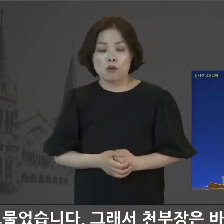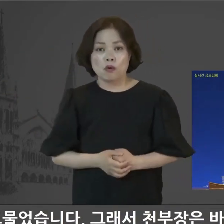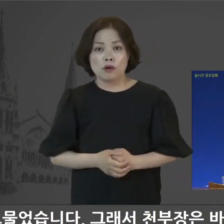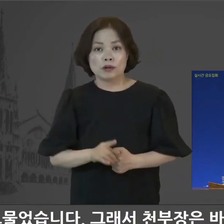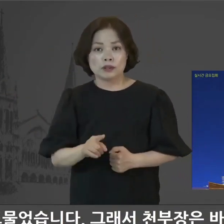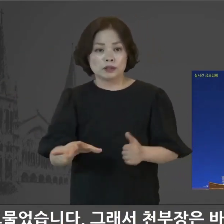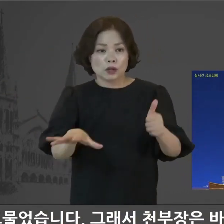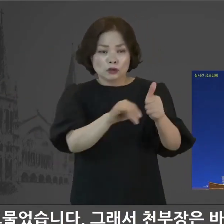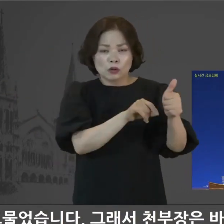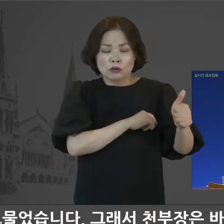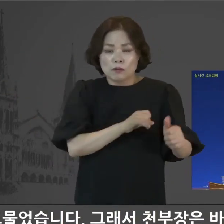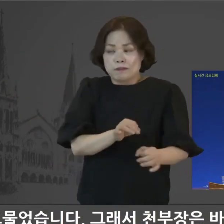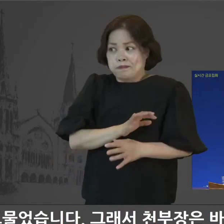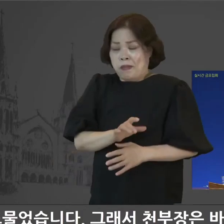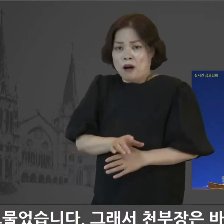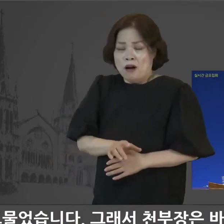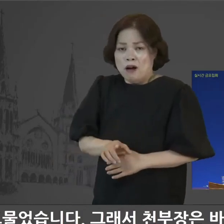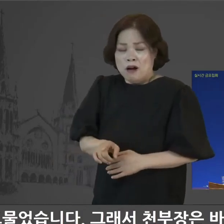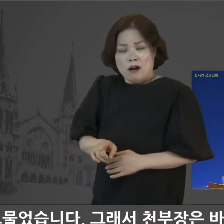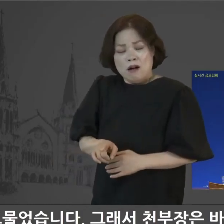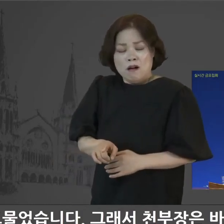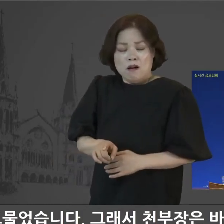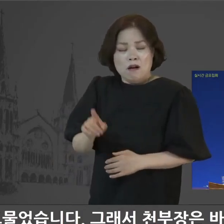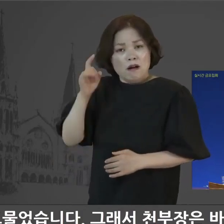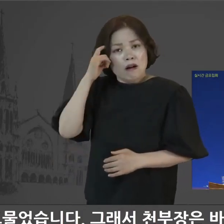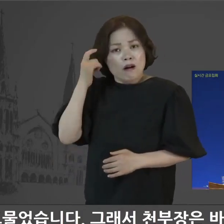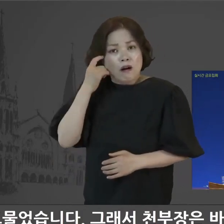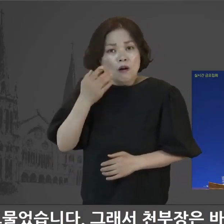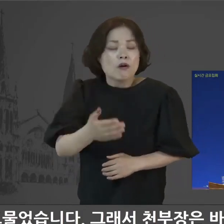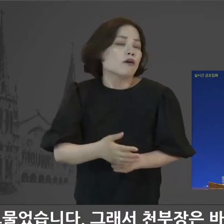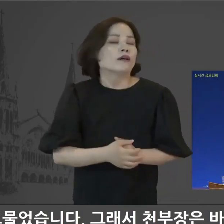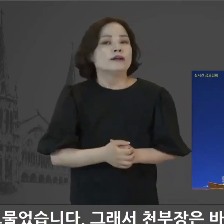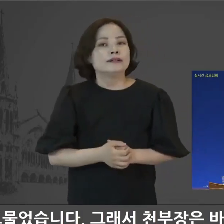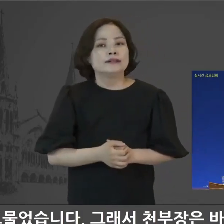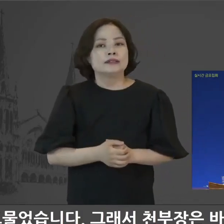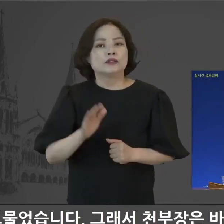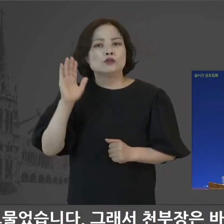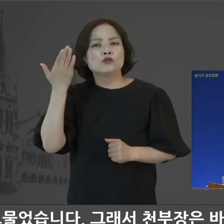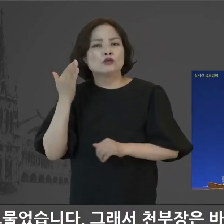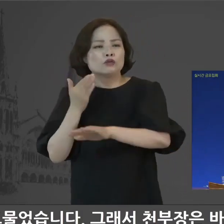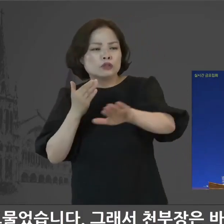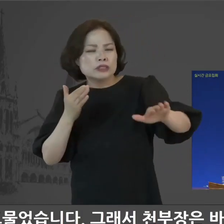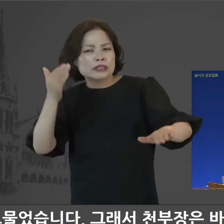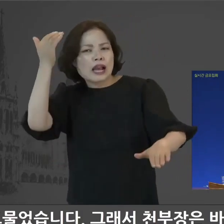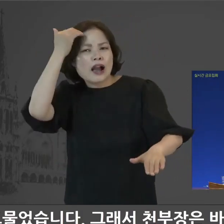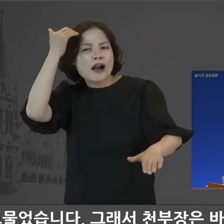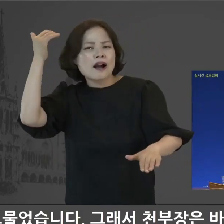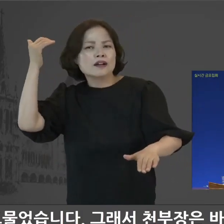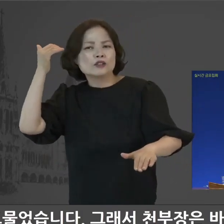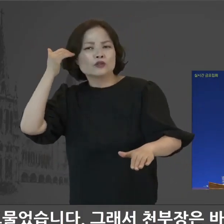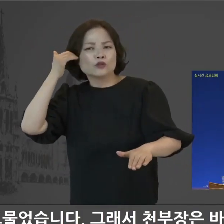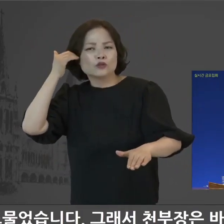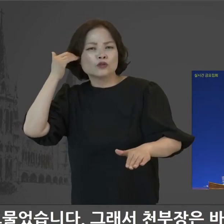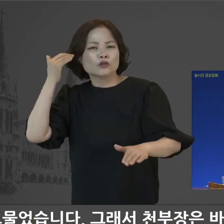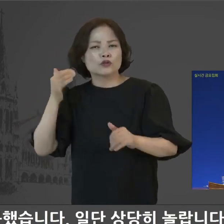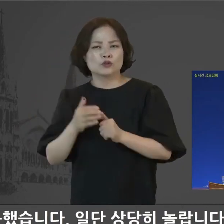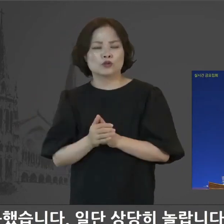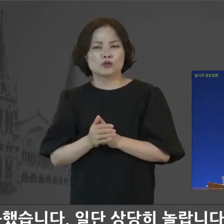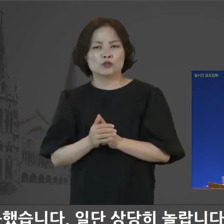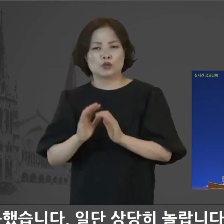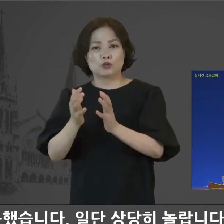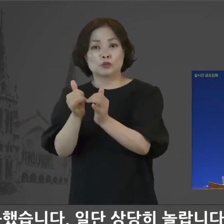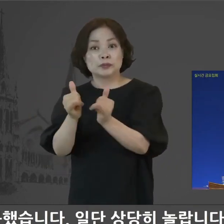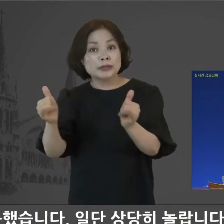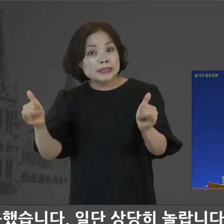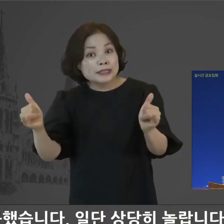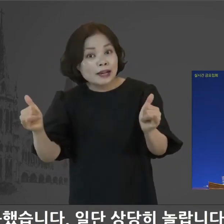일단 천부장이 상당히 놀란 겁니다. 자, 한 번 더 생각해 보십시다. 요즘은 우리가 대한민국 이